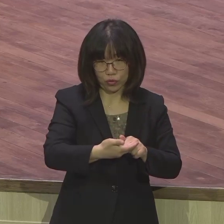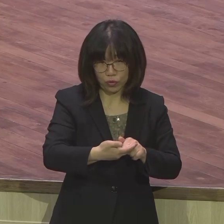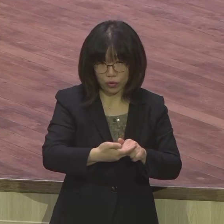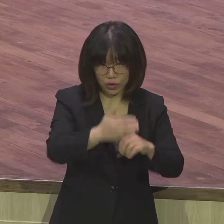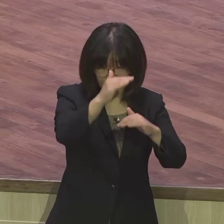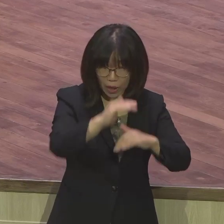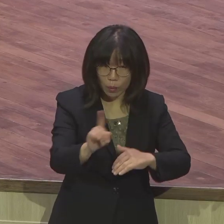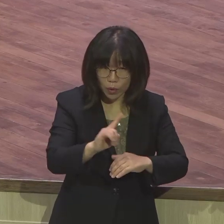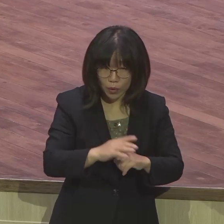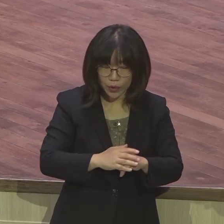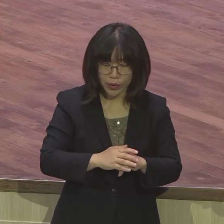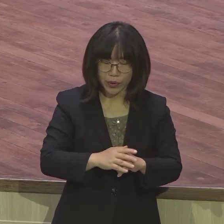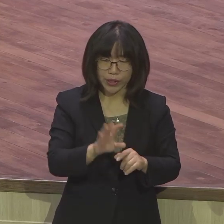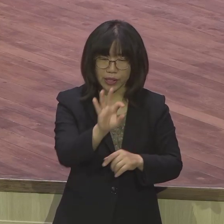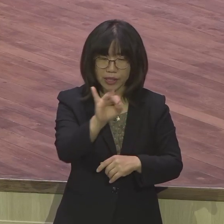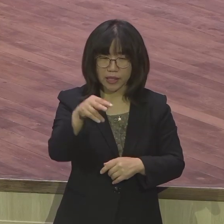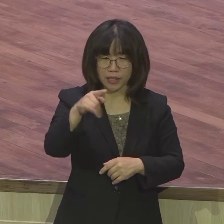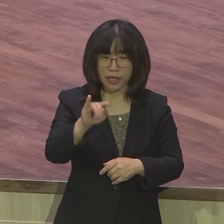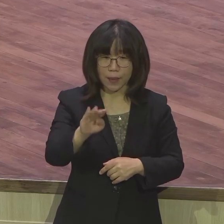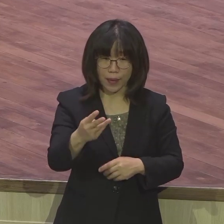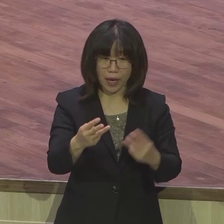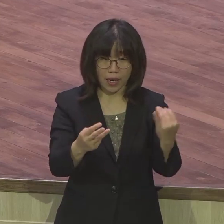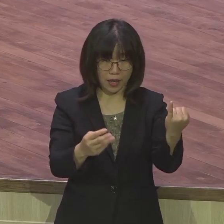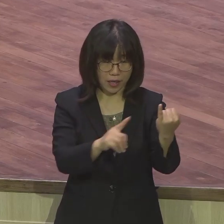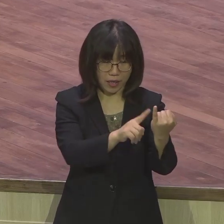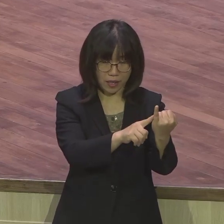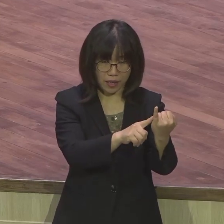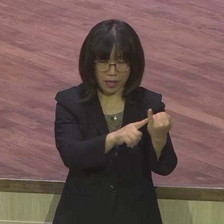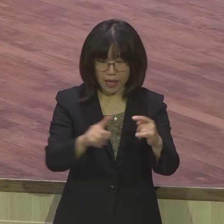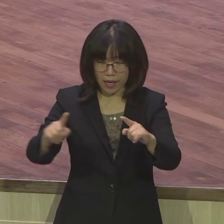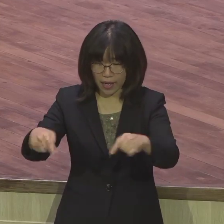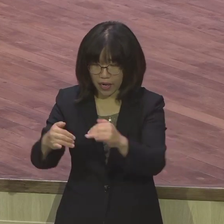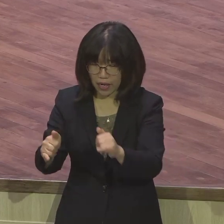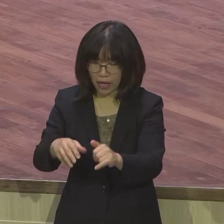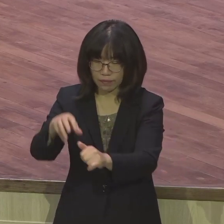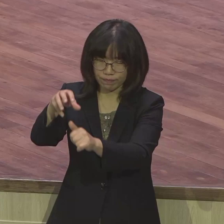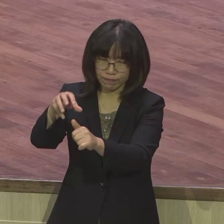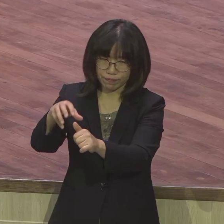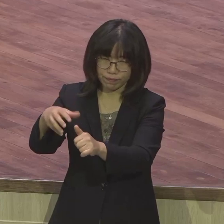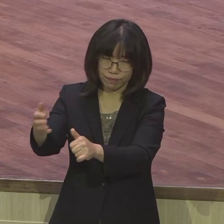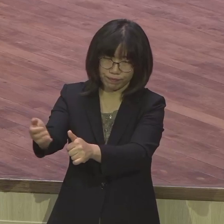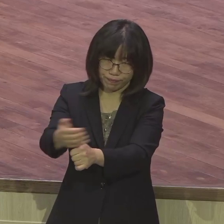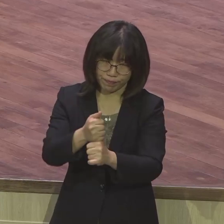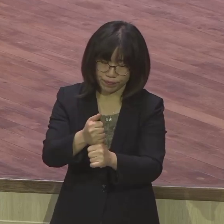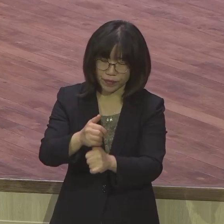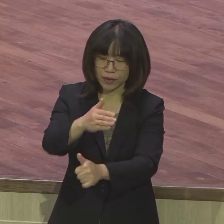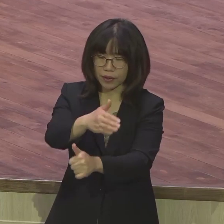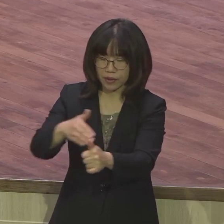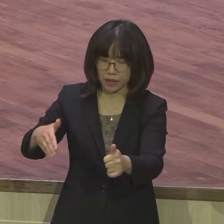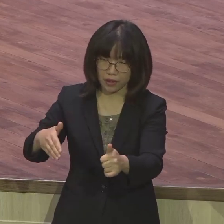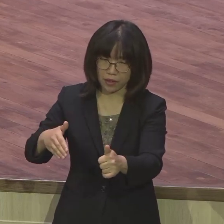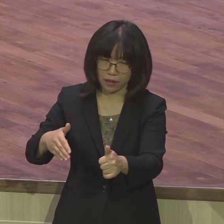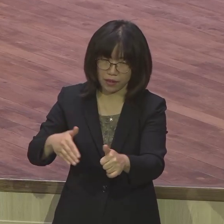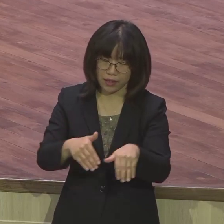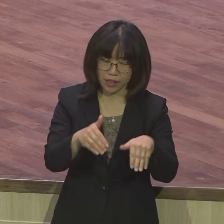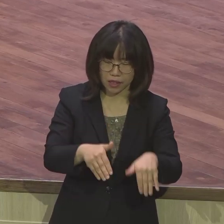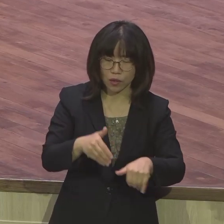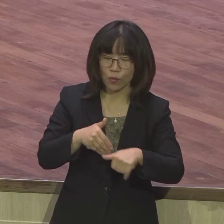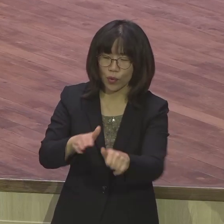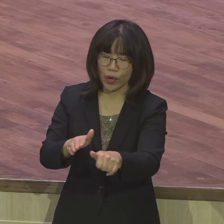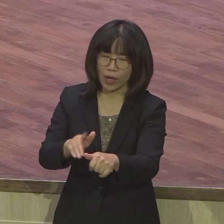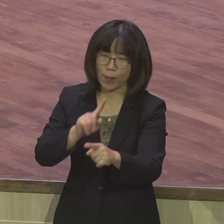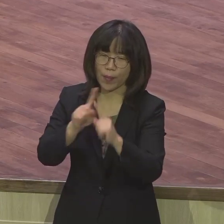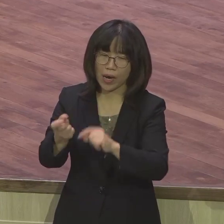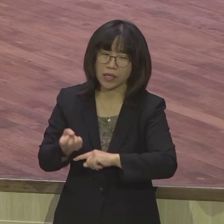말입니까? 이세벨이 엘리야를 체포령을 내립니다. 그리고 사형 선고를 내립니다.